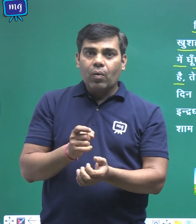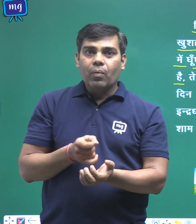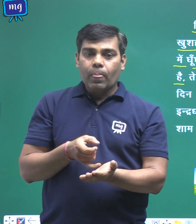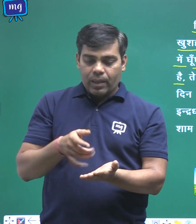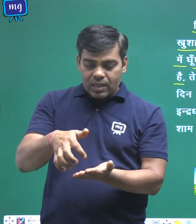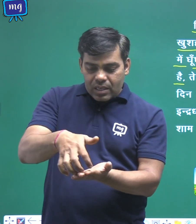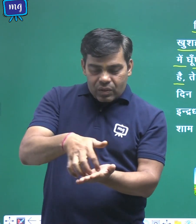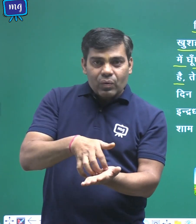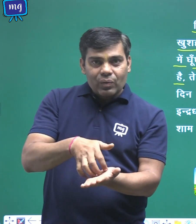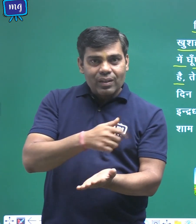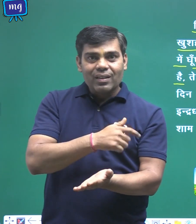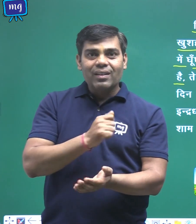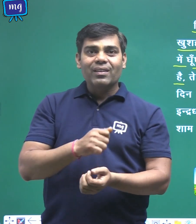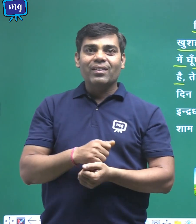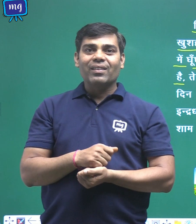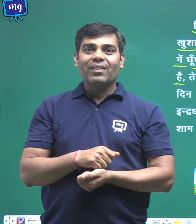जोतकर